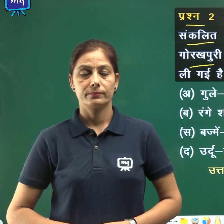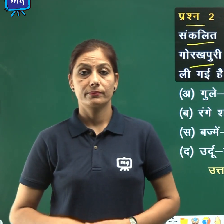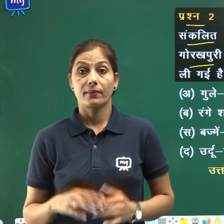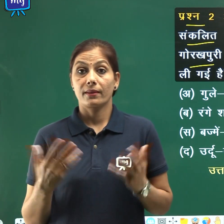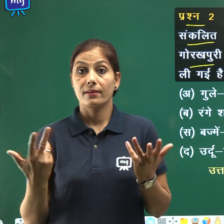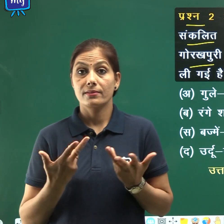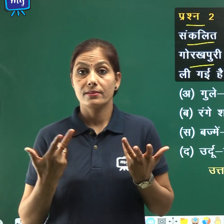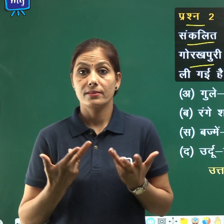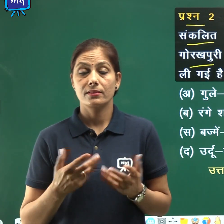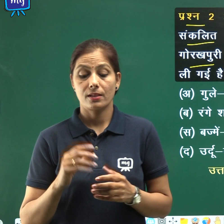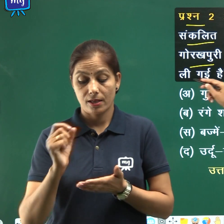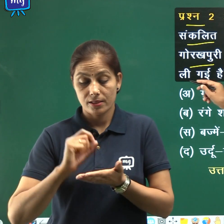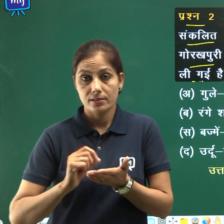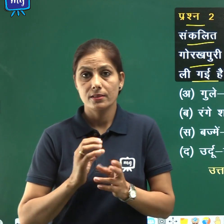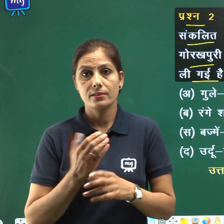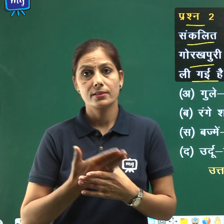किस रचना से ली गई है?